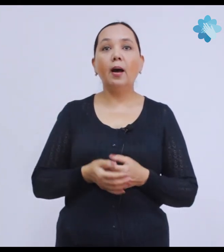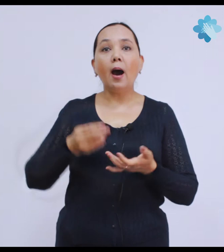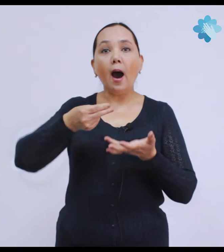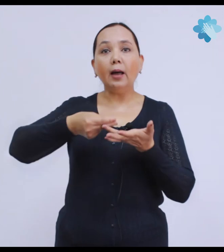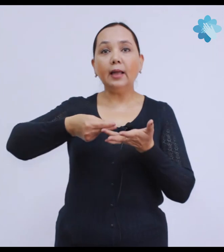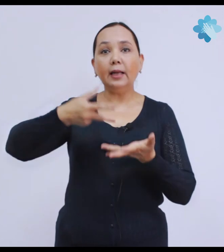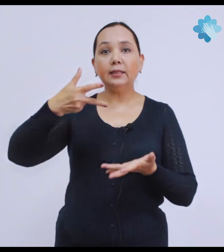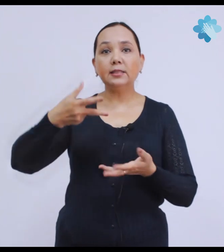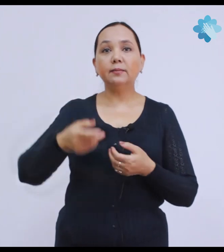анализ